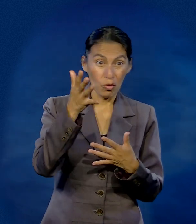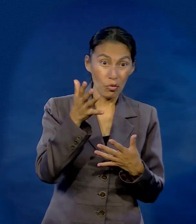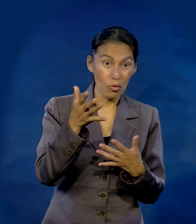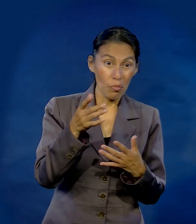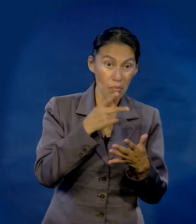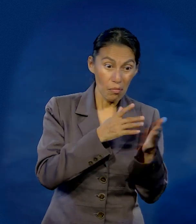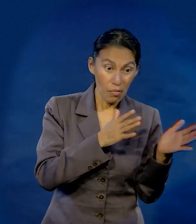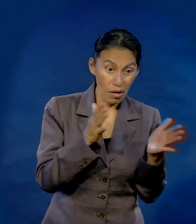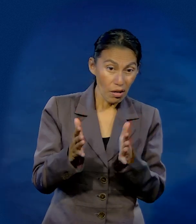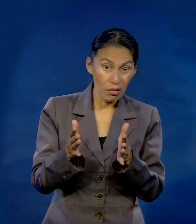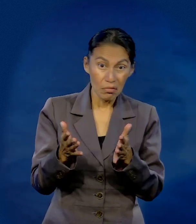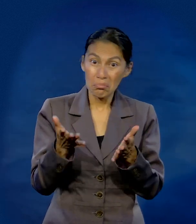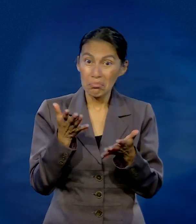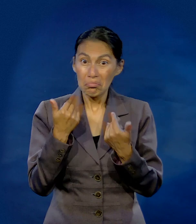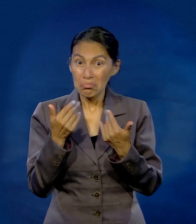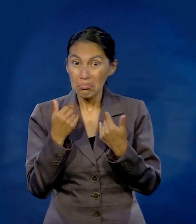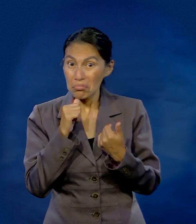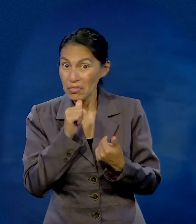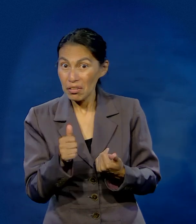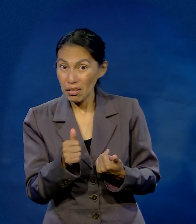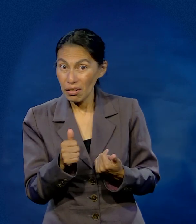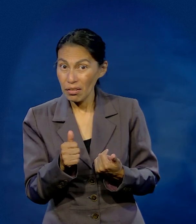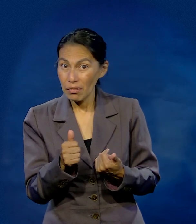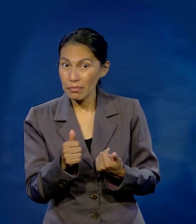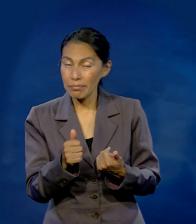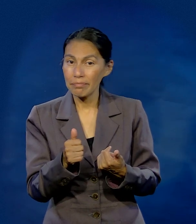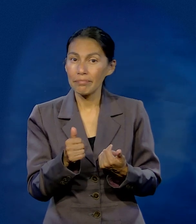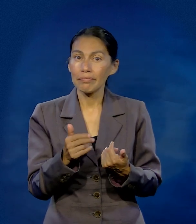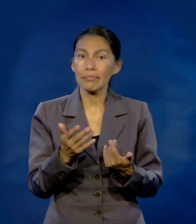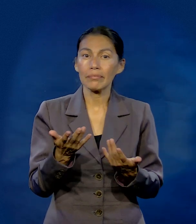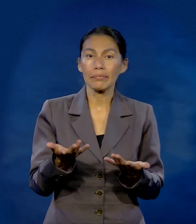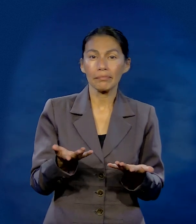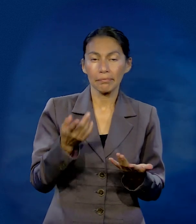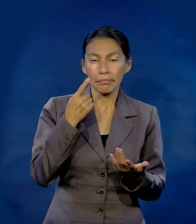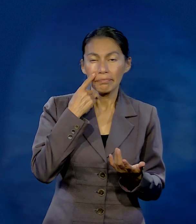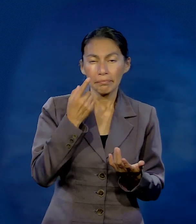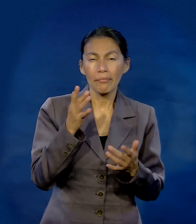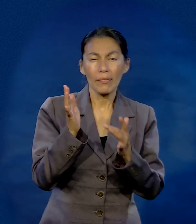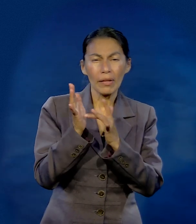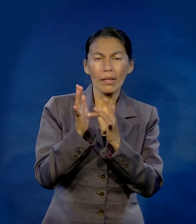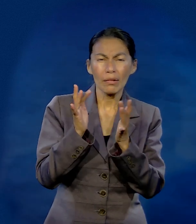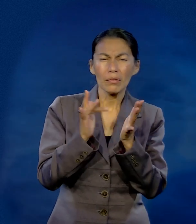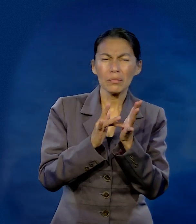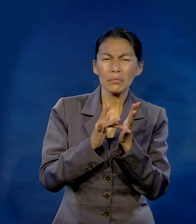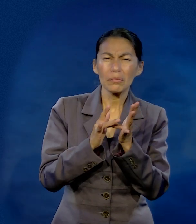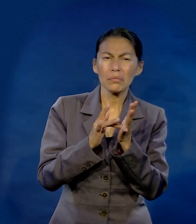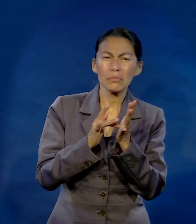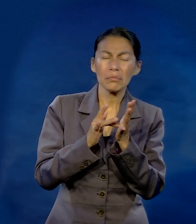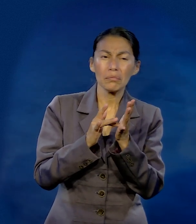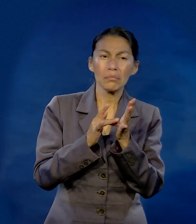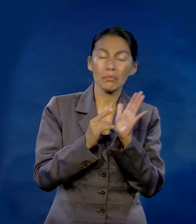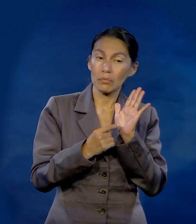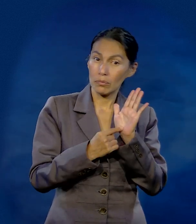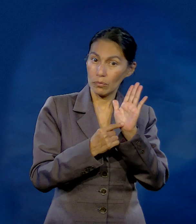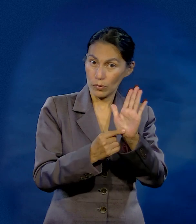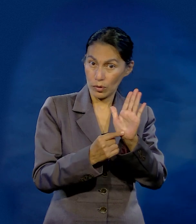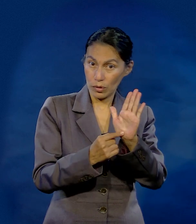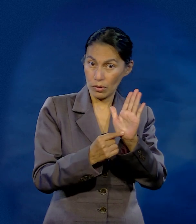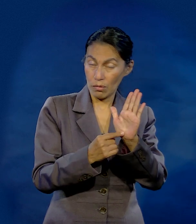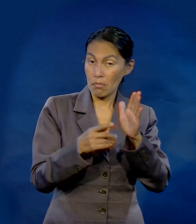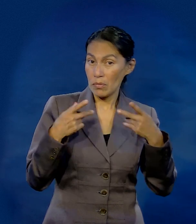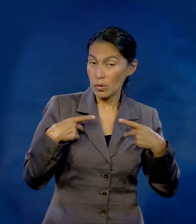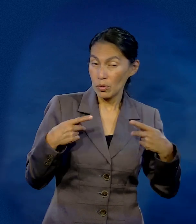mano y en la playa diré qué bien has hecho en la vida yo pregunto habrá alguien